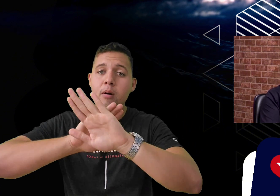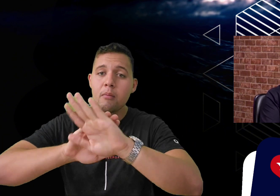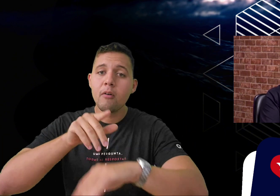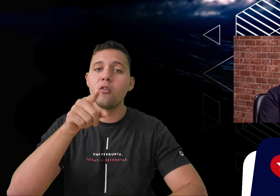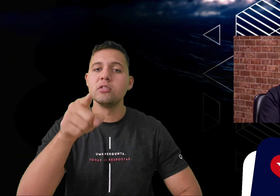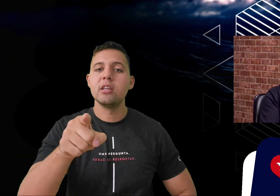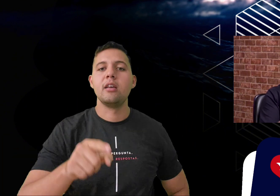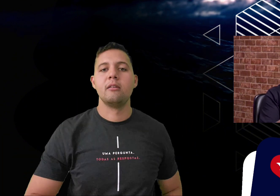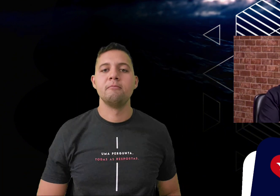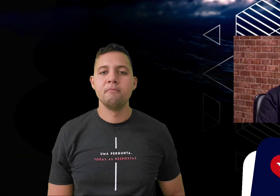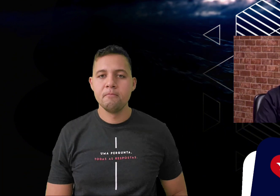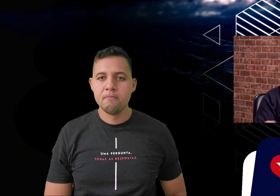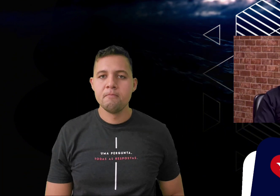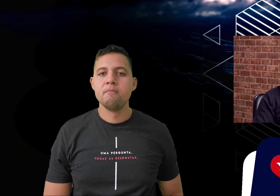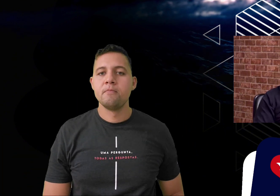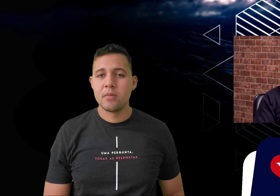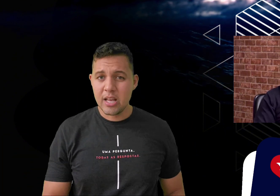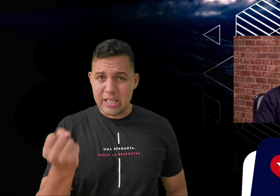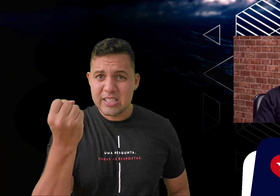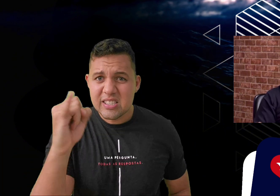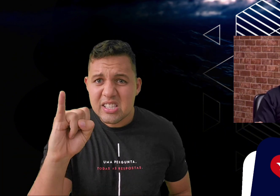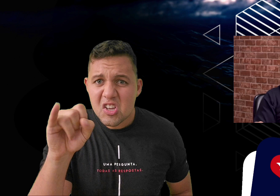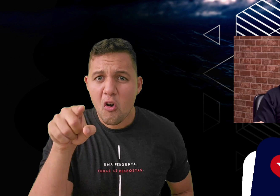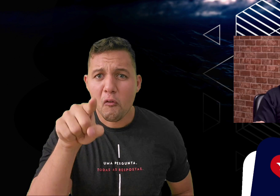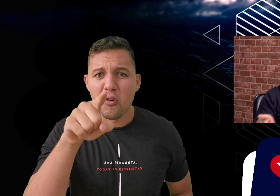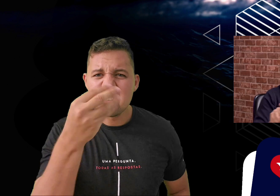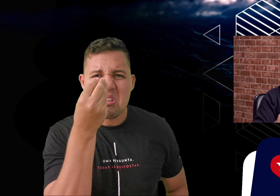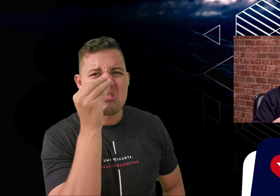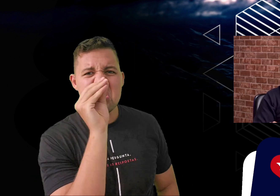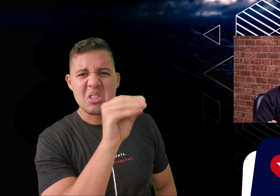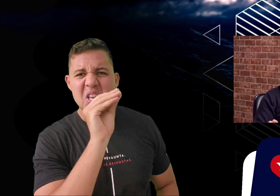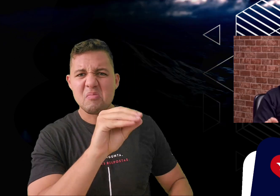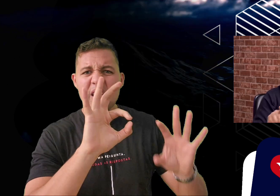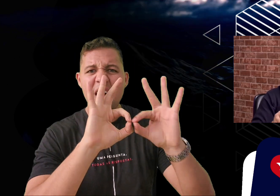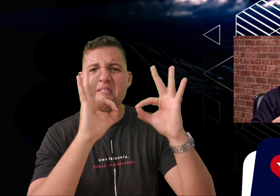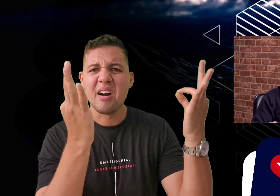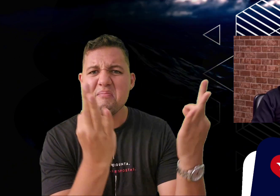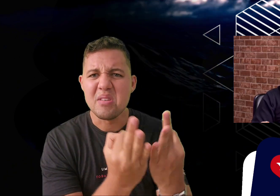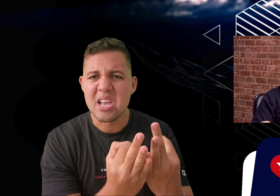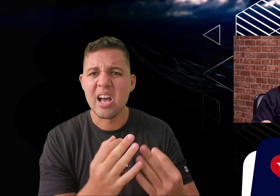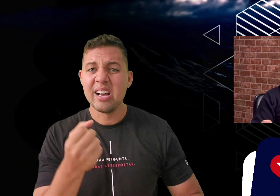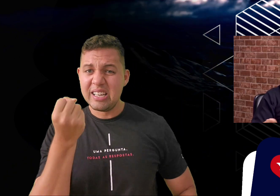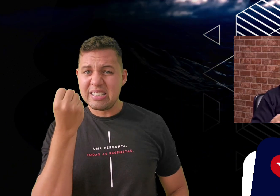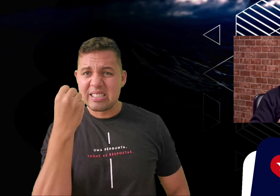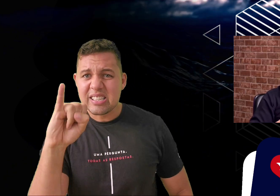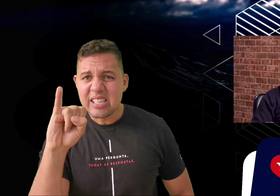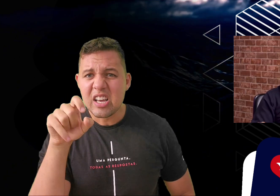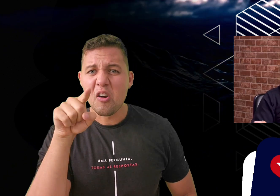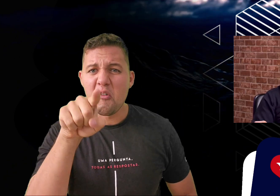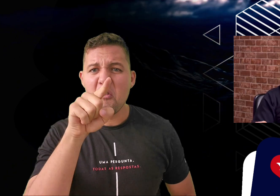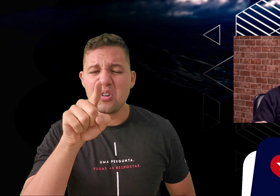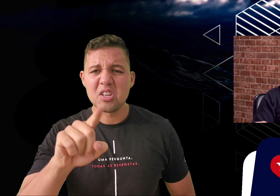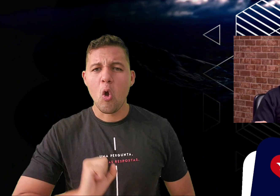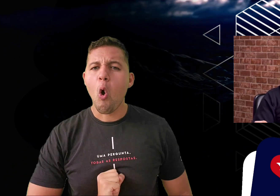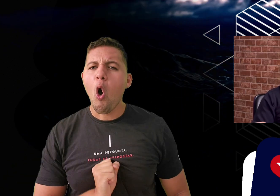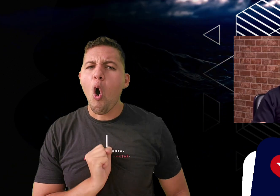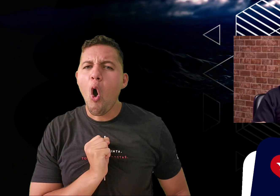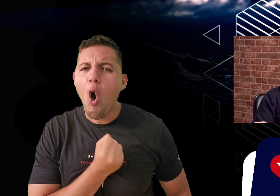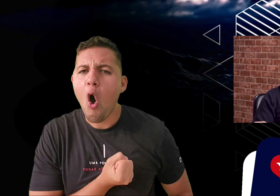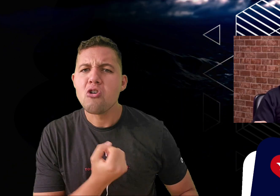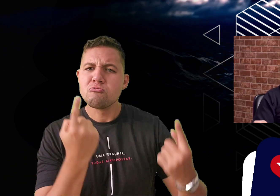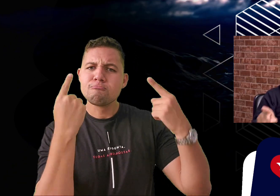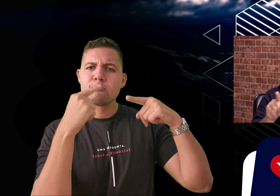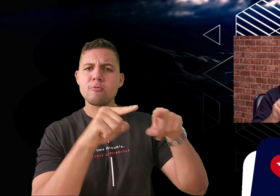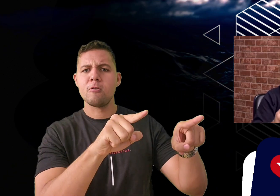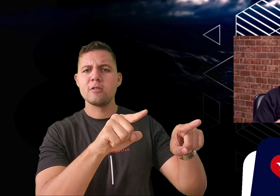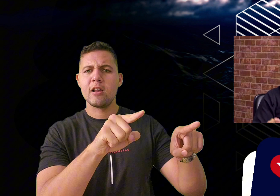diabo. Quando você odeia a sua família, você despreza, você trata mal, você nutre sentimentos ruins contra